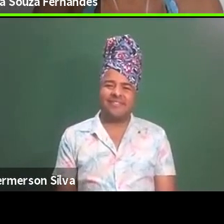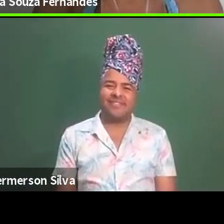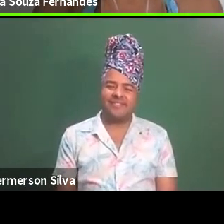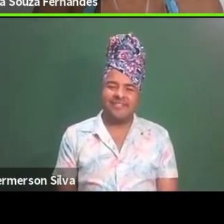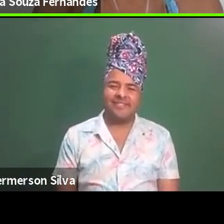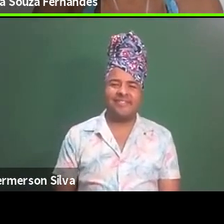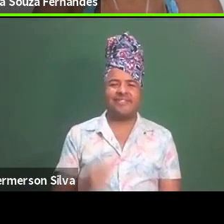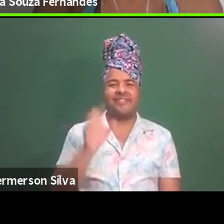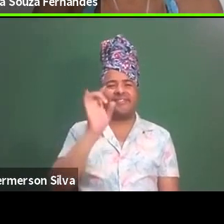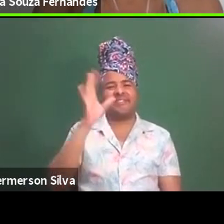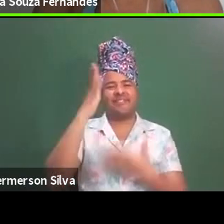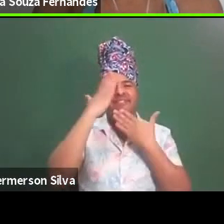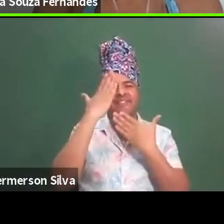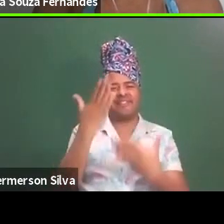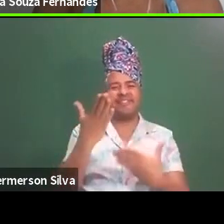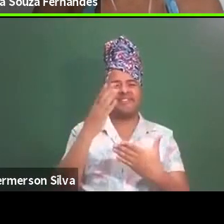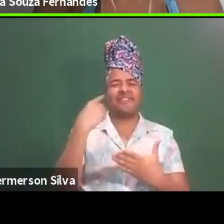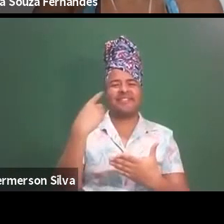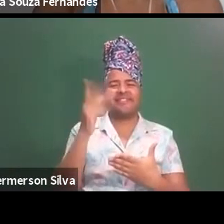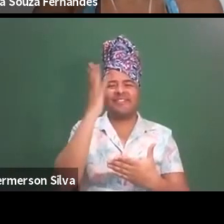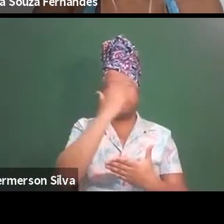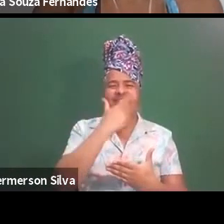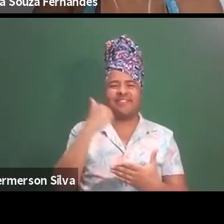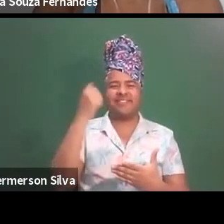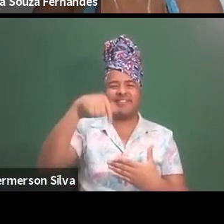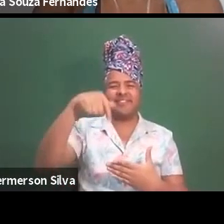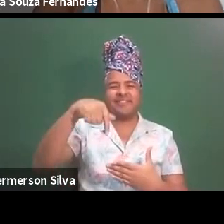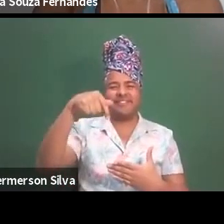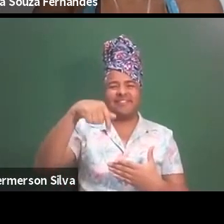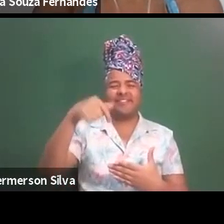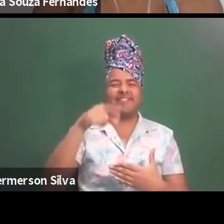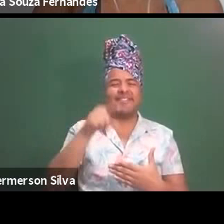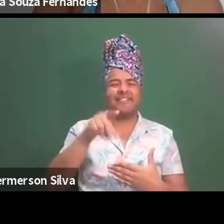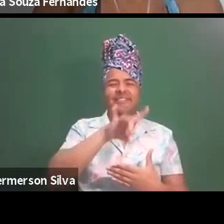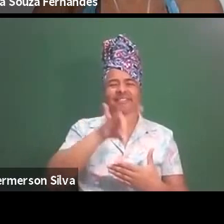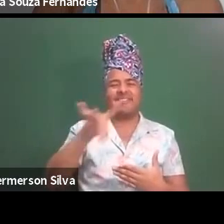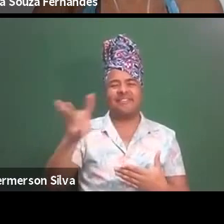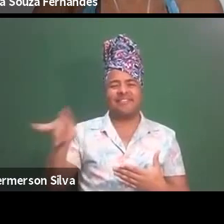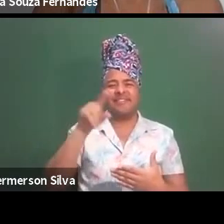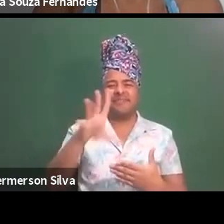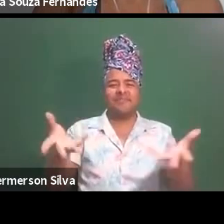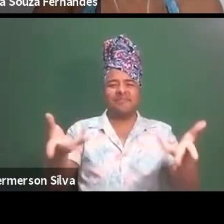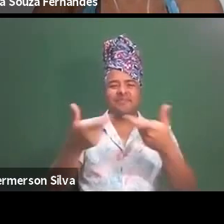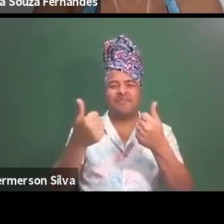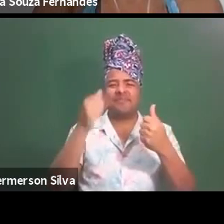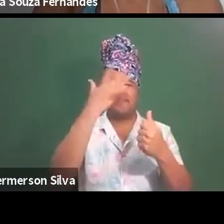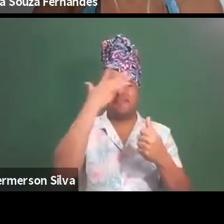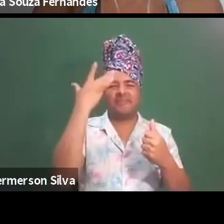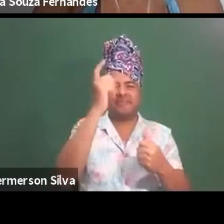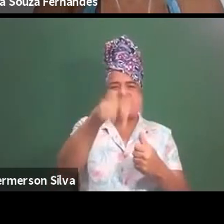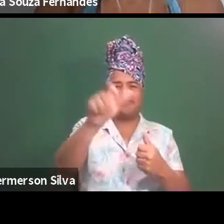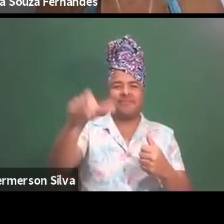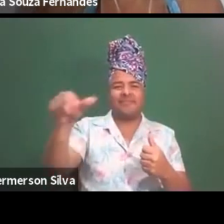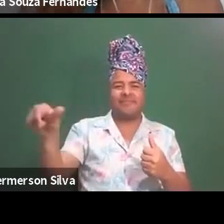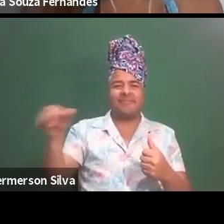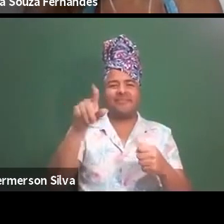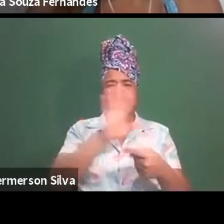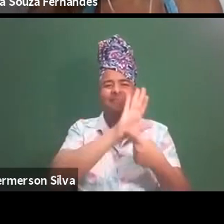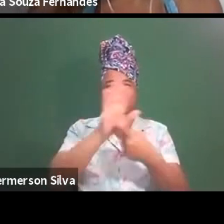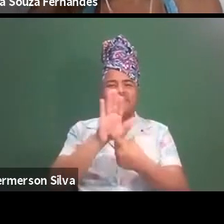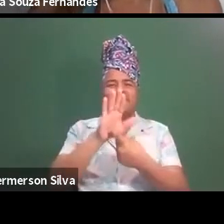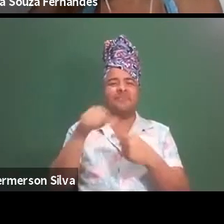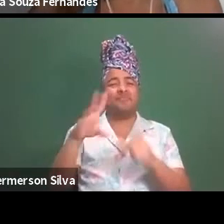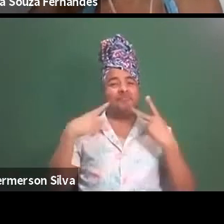Só agradecer, uma lindeza estar aqui, cada preciosidade aqui presente. me sinto